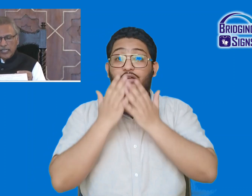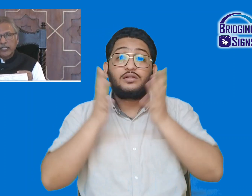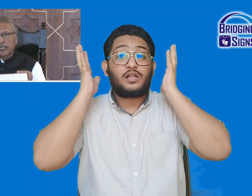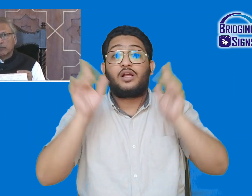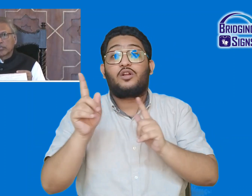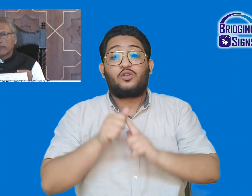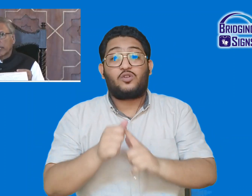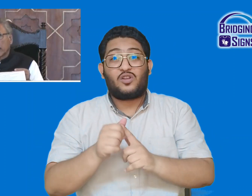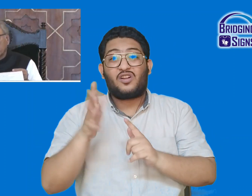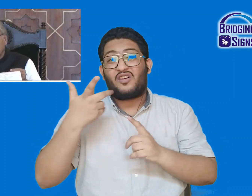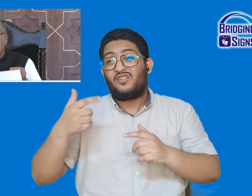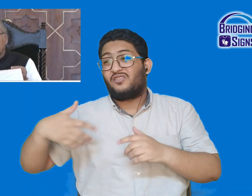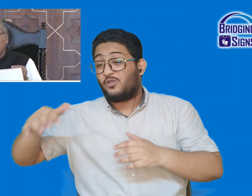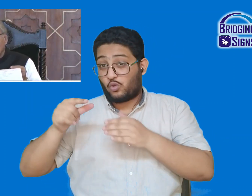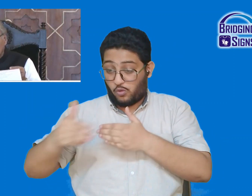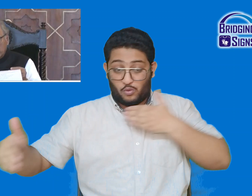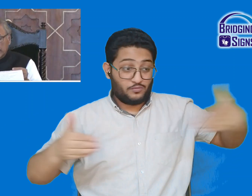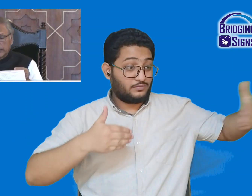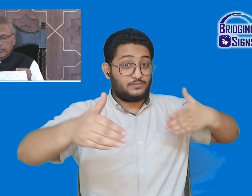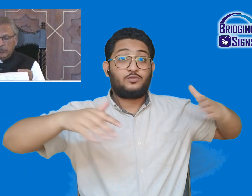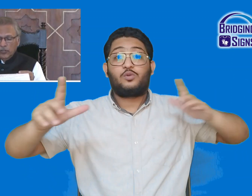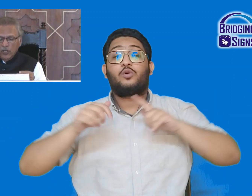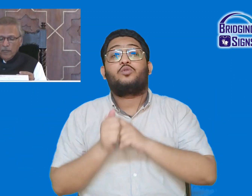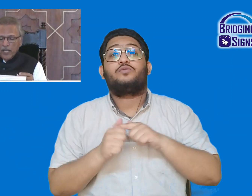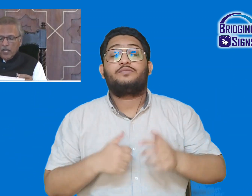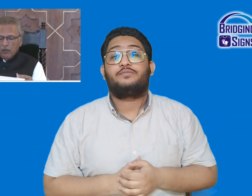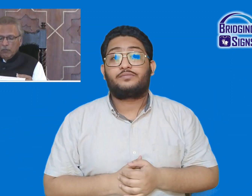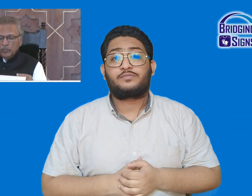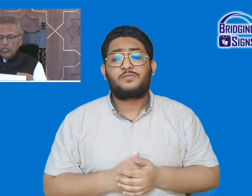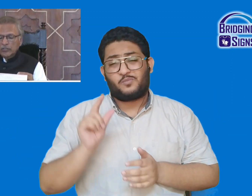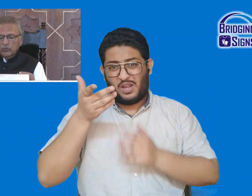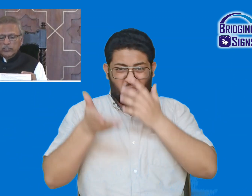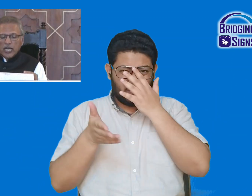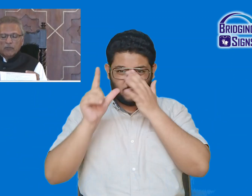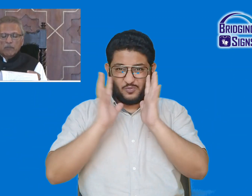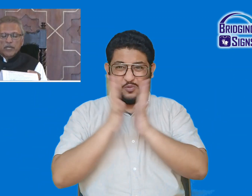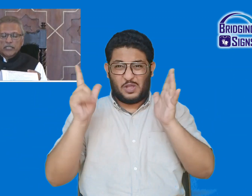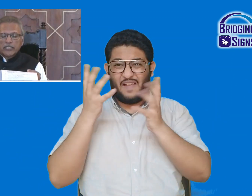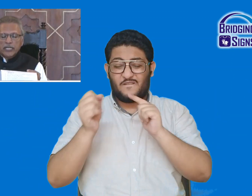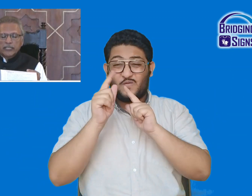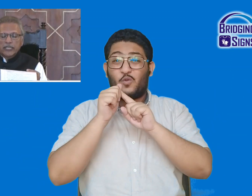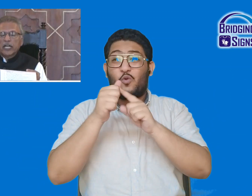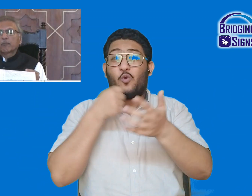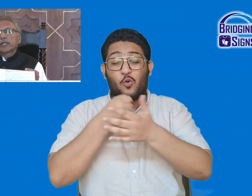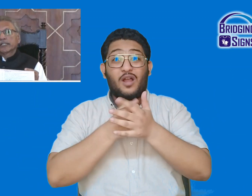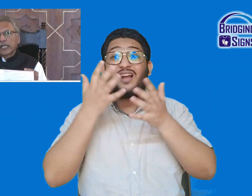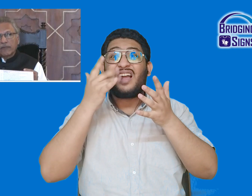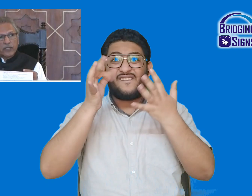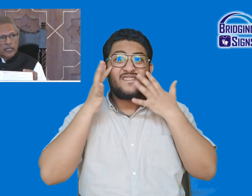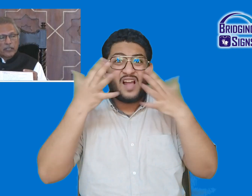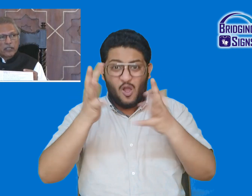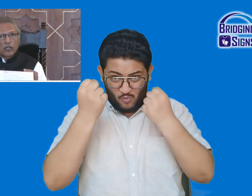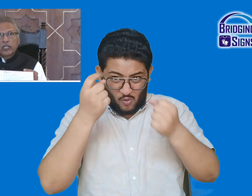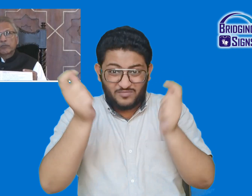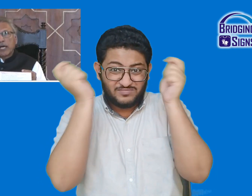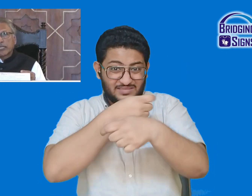ہاتھ نہ لگائیں, مصافحہ نہ کریں, بغل گیر نہ ہوں, فاصلے سے کھڑے ہوں. موجودہ صورتحال میں بہتر یہ ہے کہ گھر پر اعتکاف